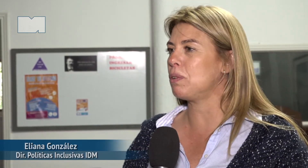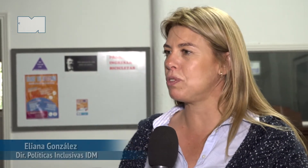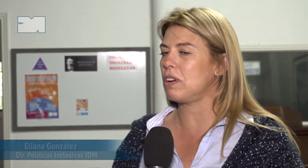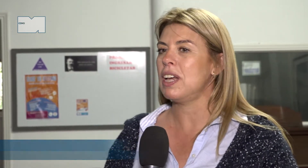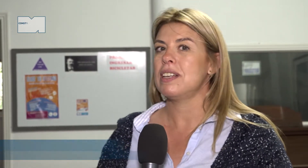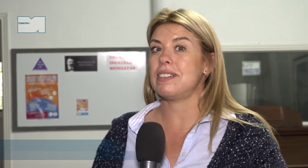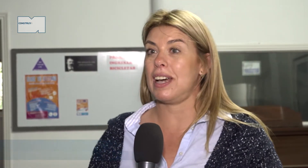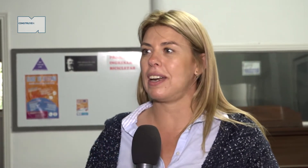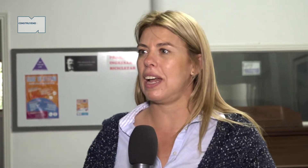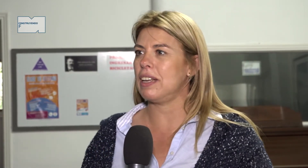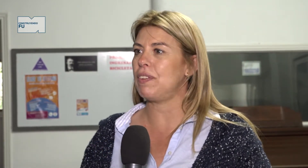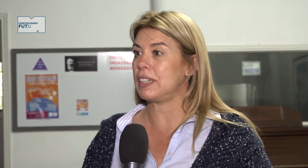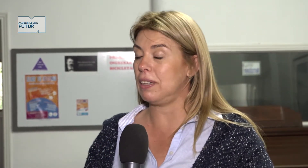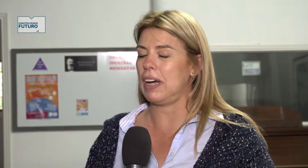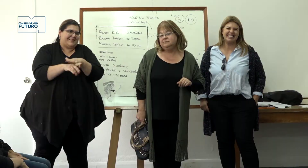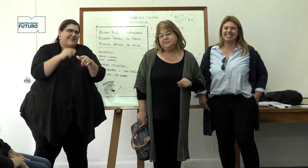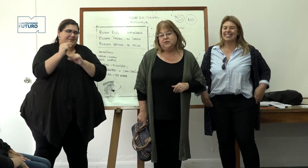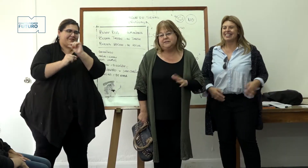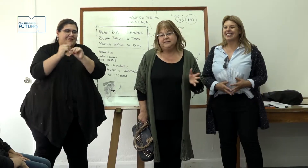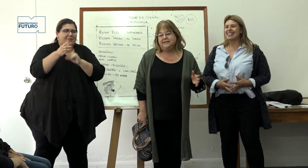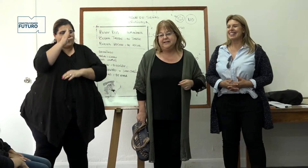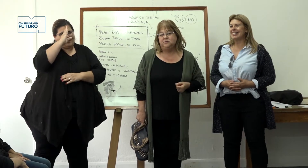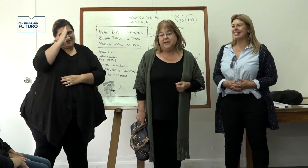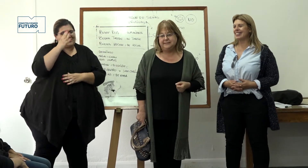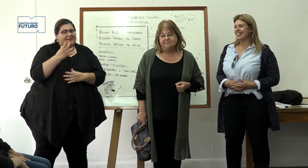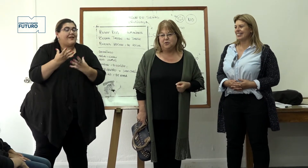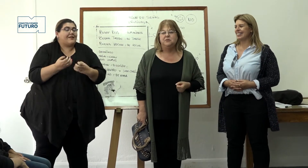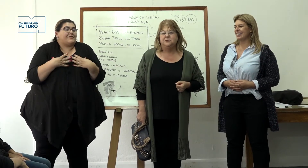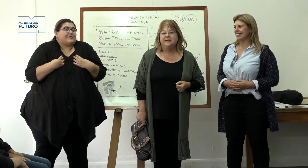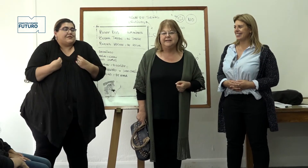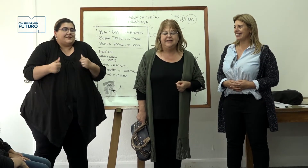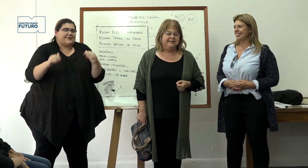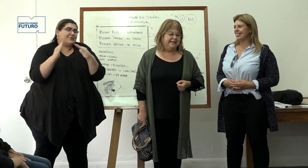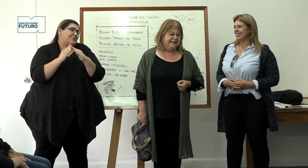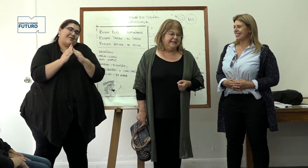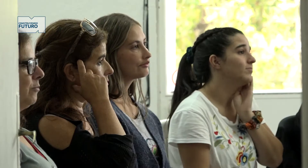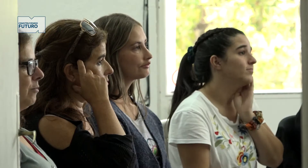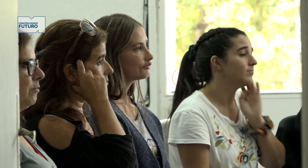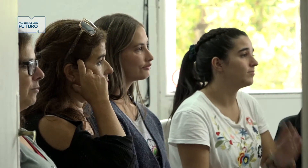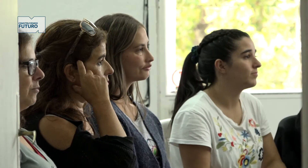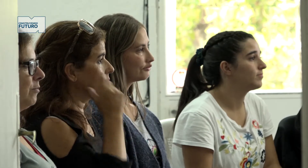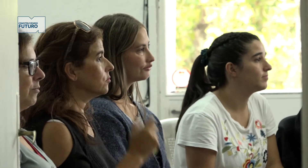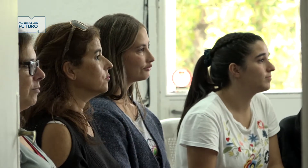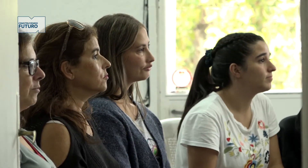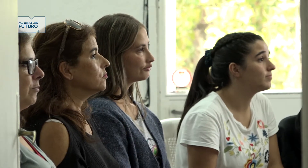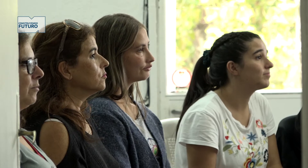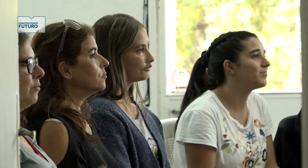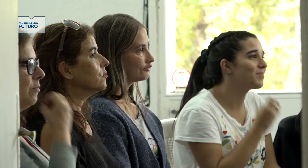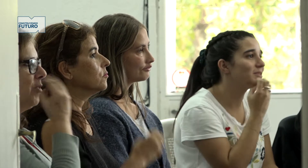inclusión sea real y efectiva. La verdad que hay muchas personas sordas que están siguiendo diferentes